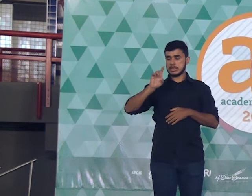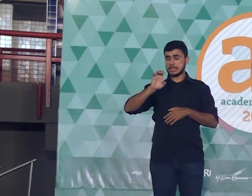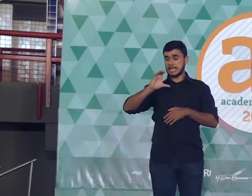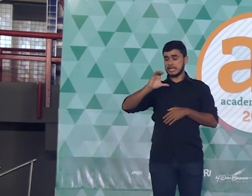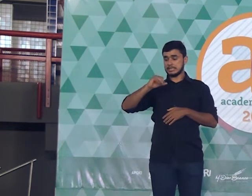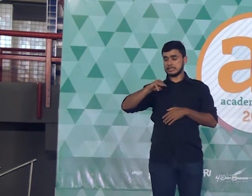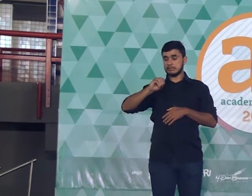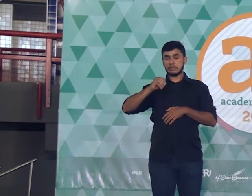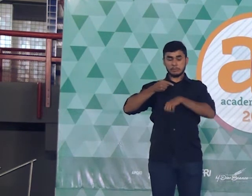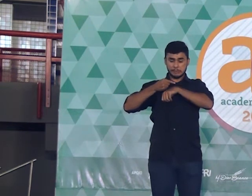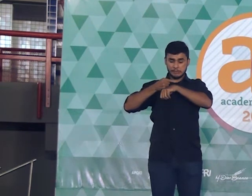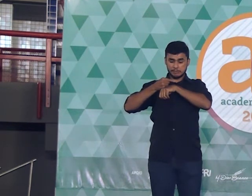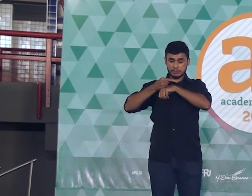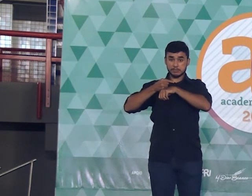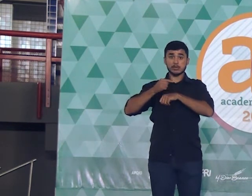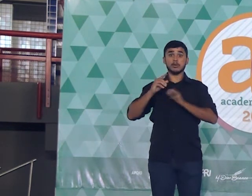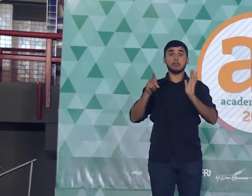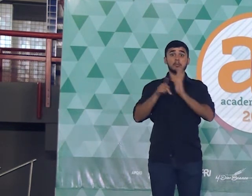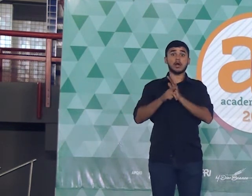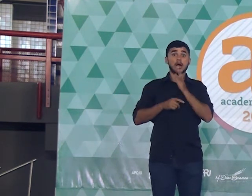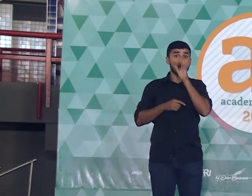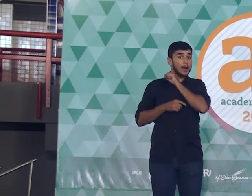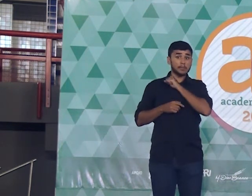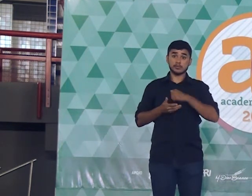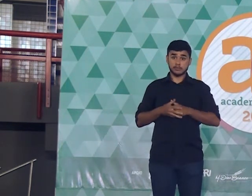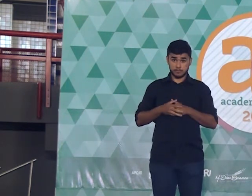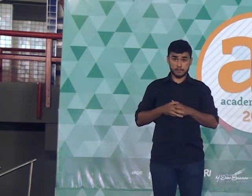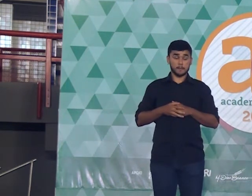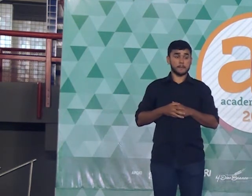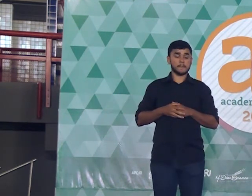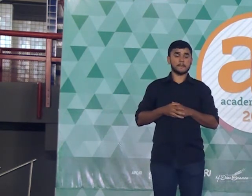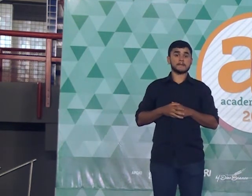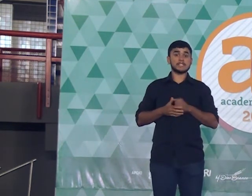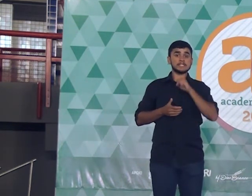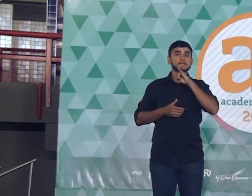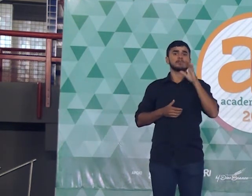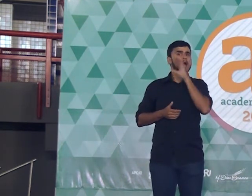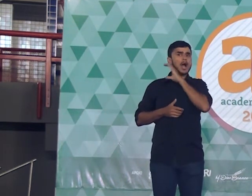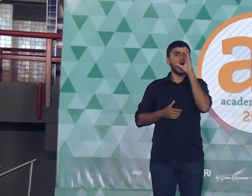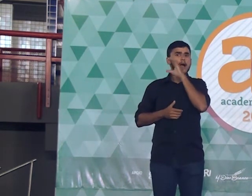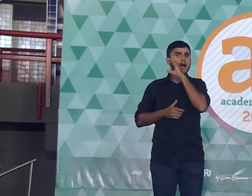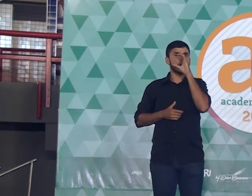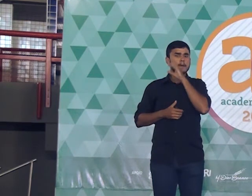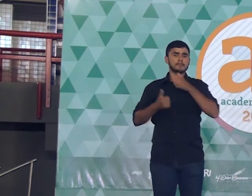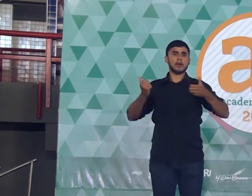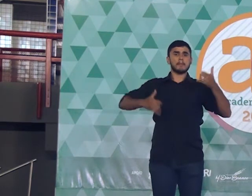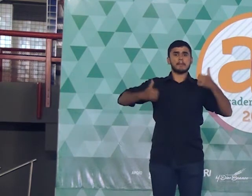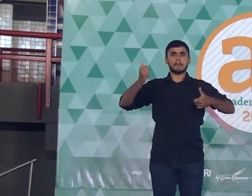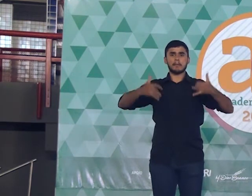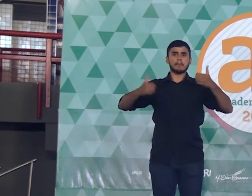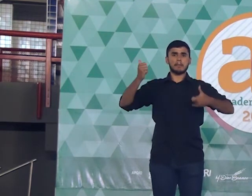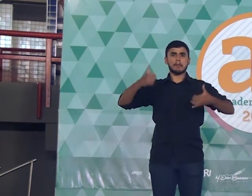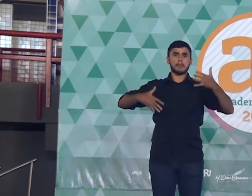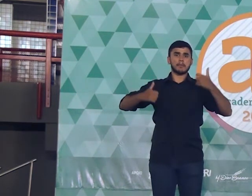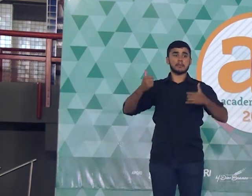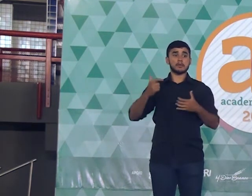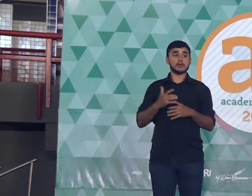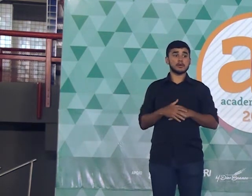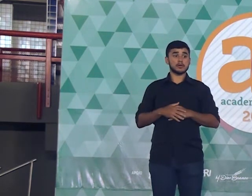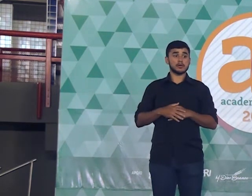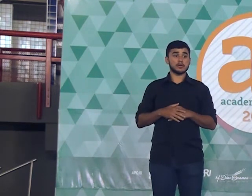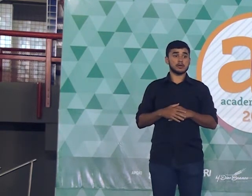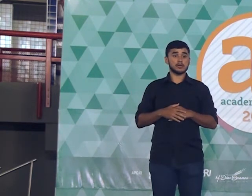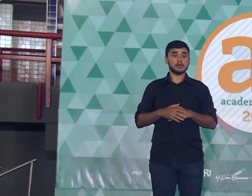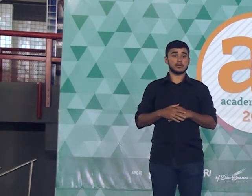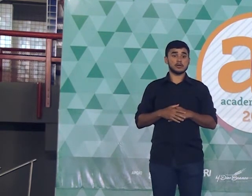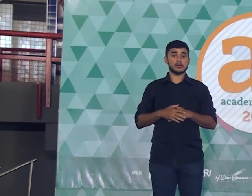segundo. Se eu começar a falar muito rápido para você, talvez você consiga entender o que eles falam, porque eu falo muito rápido. Foi o